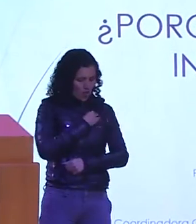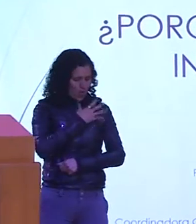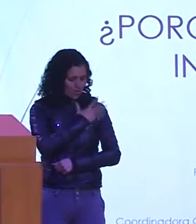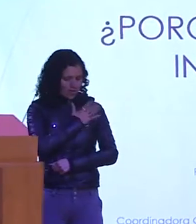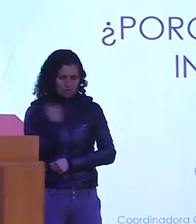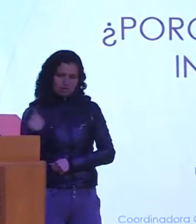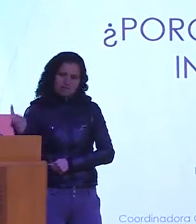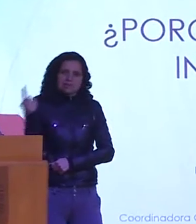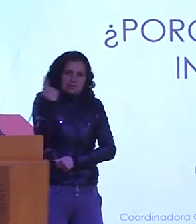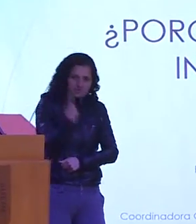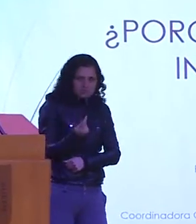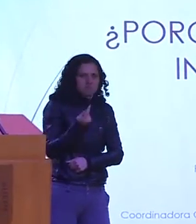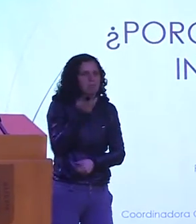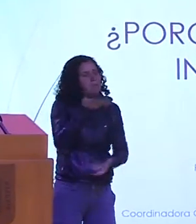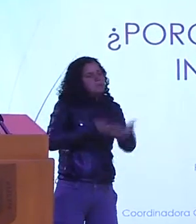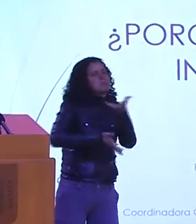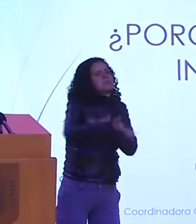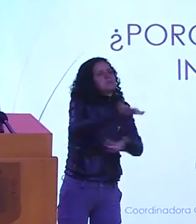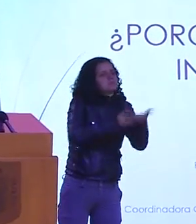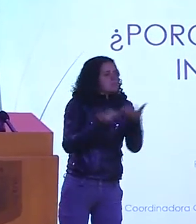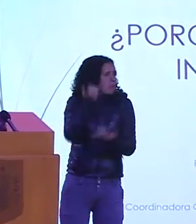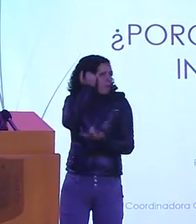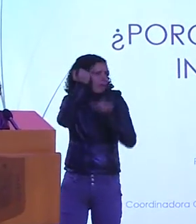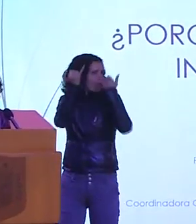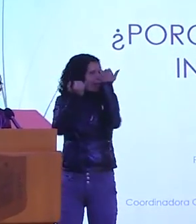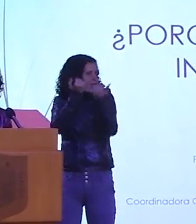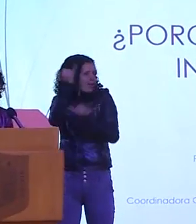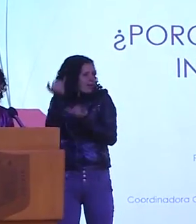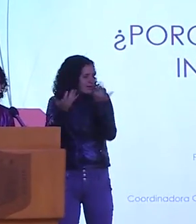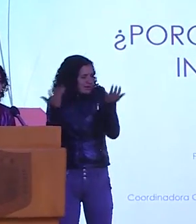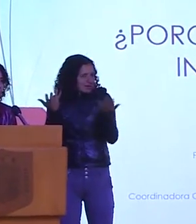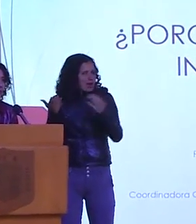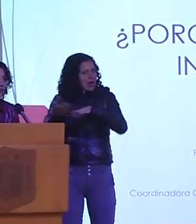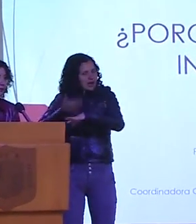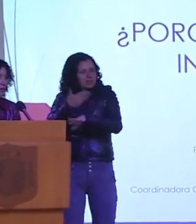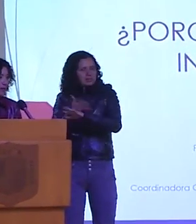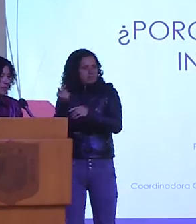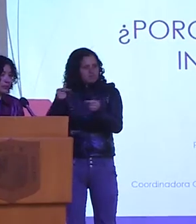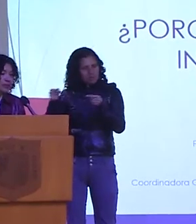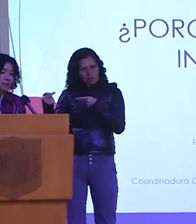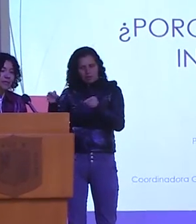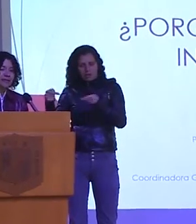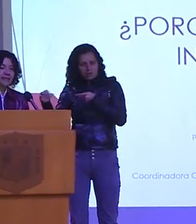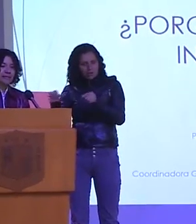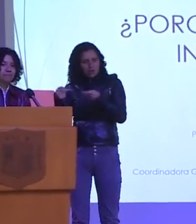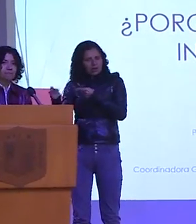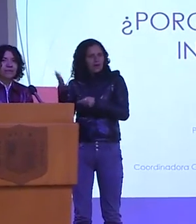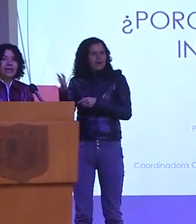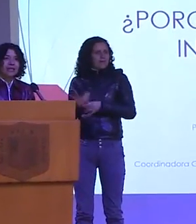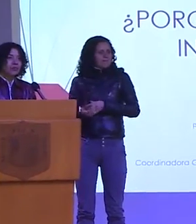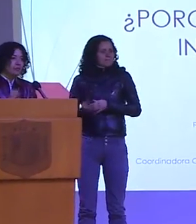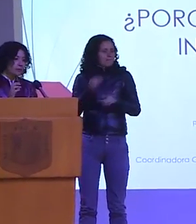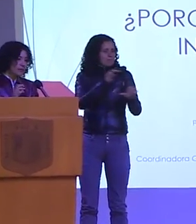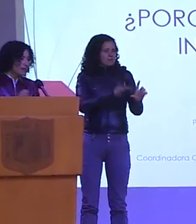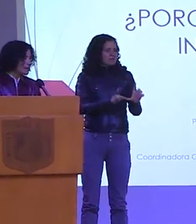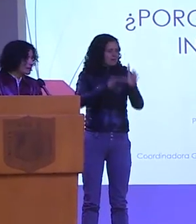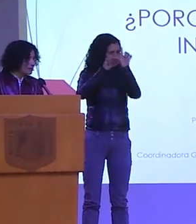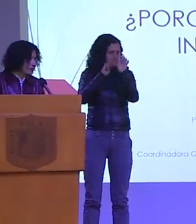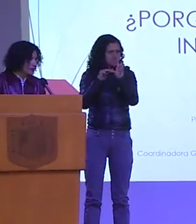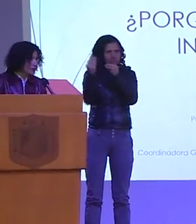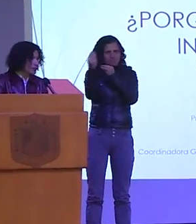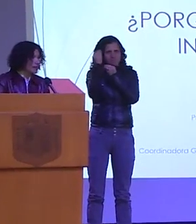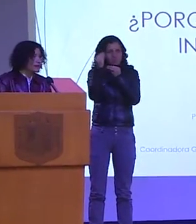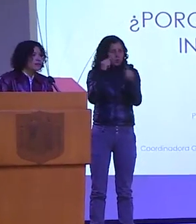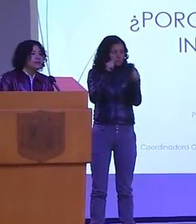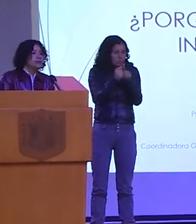estar aquí compartiendo algunas de las ideas de las que venimos discutiendo en nuestra maestría, que no solamente es